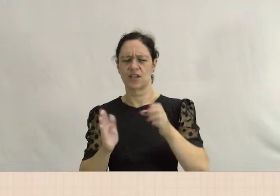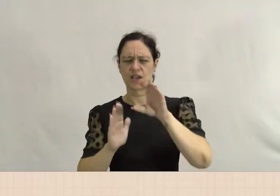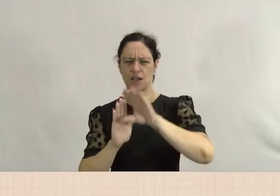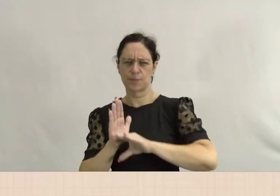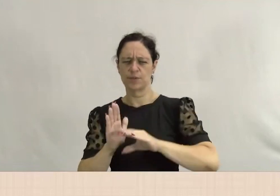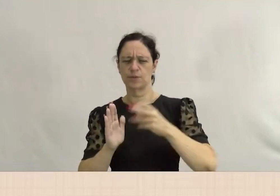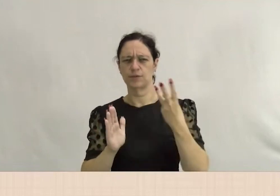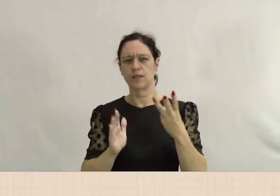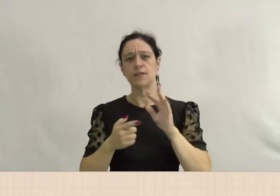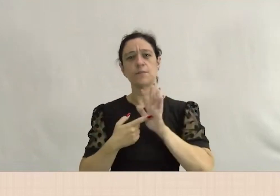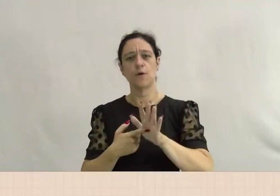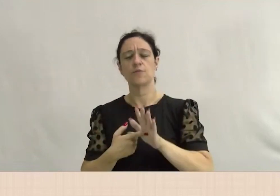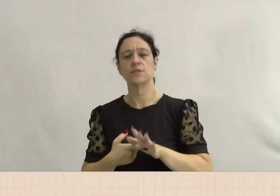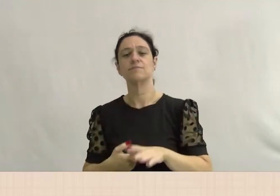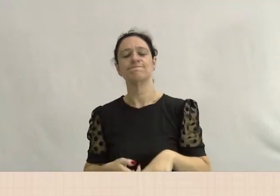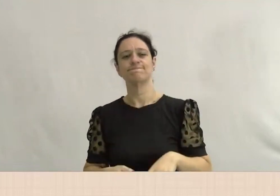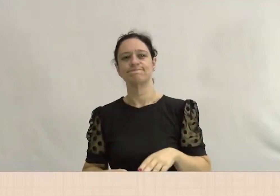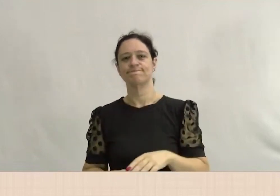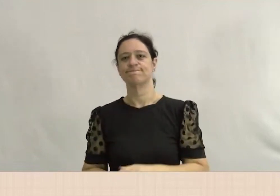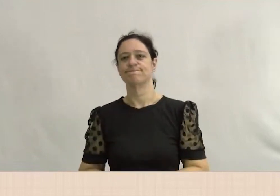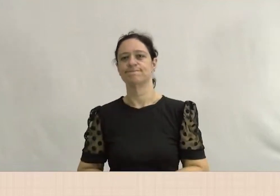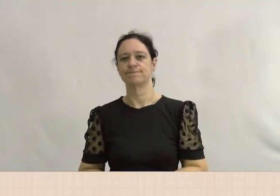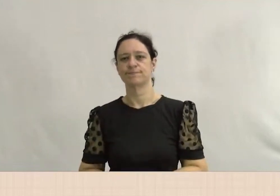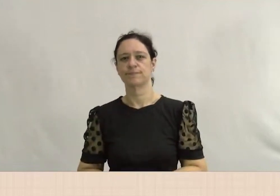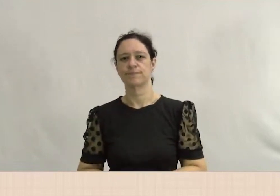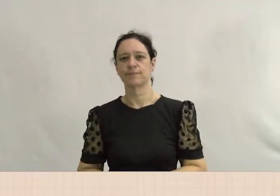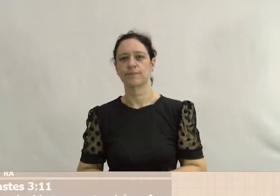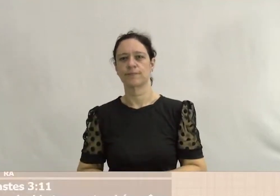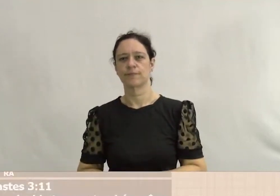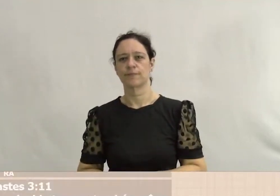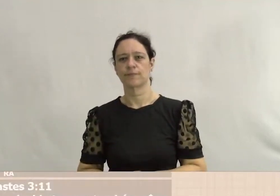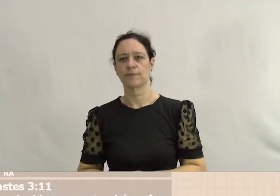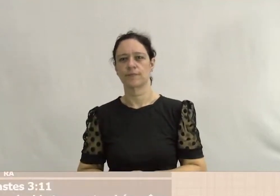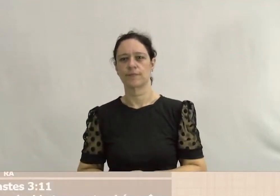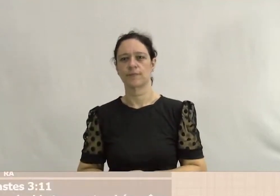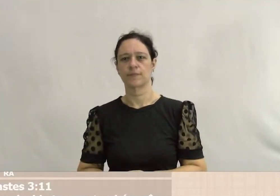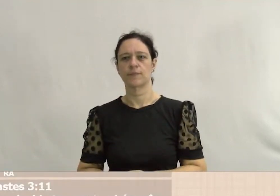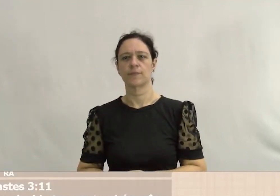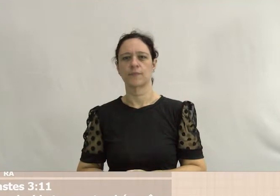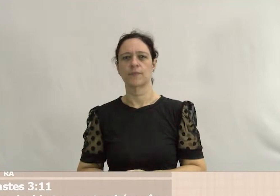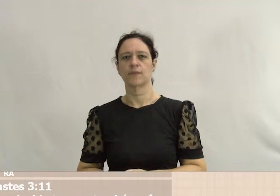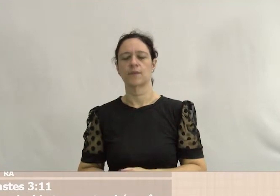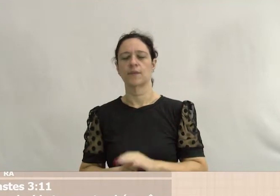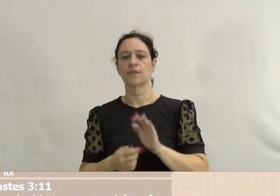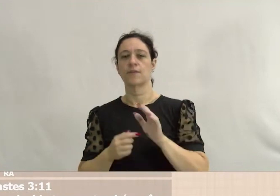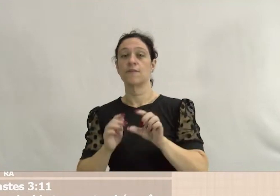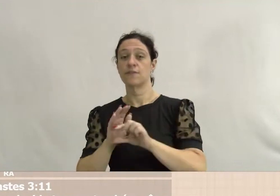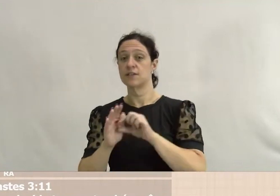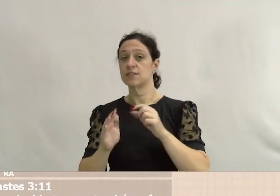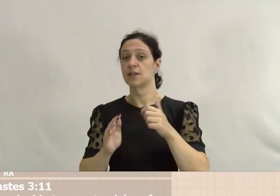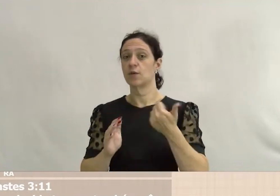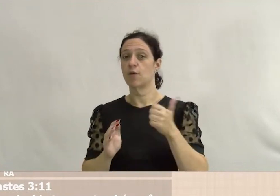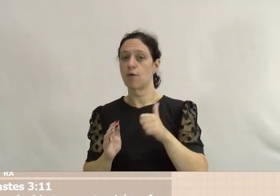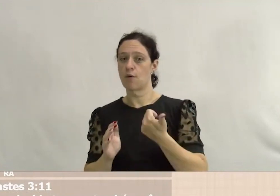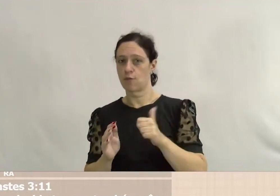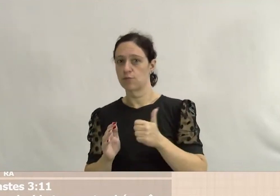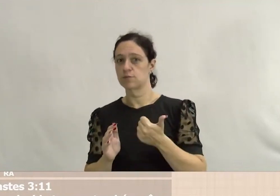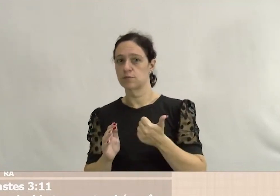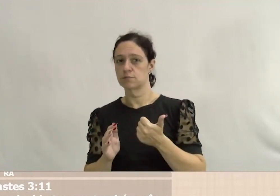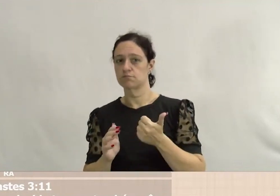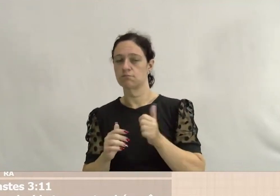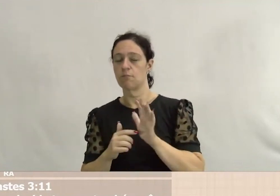Não são terrenos. Versículo 11, Eclesiastes 3, versículo 11. Tudo fez